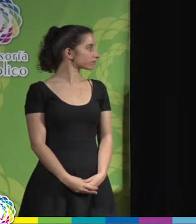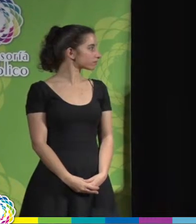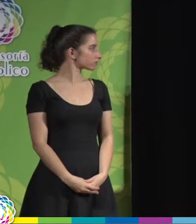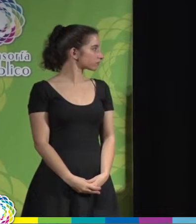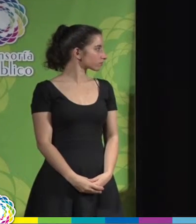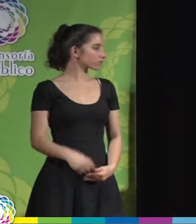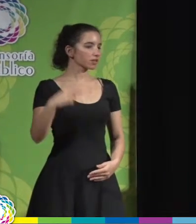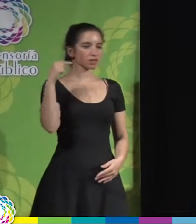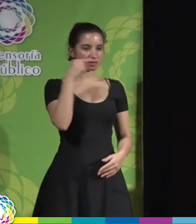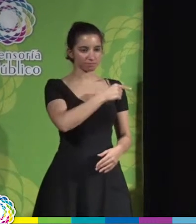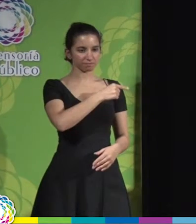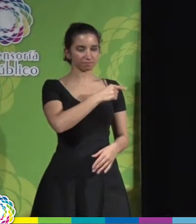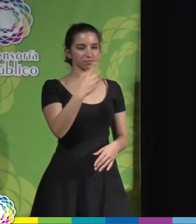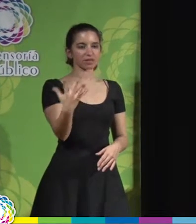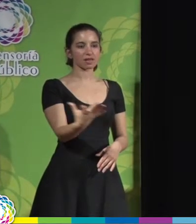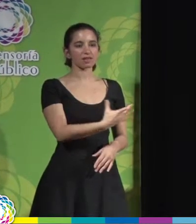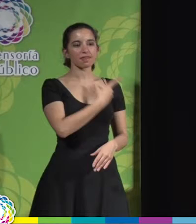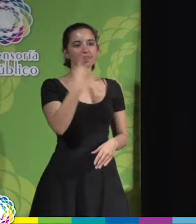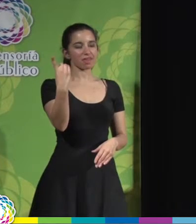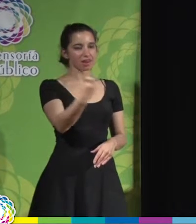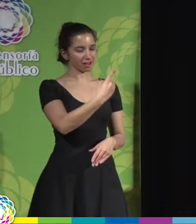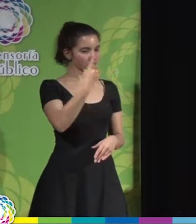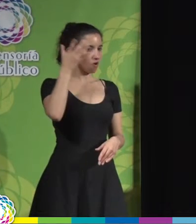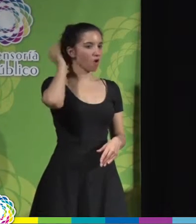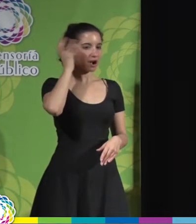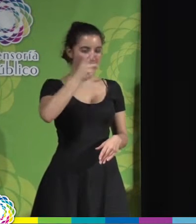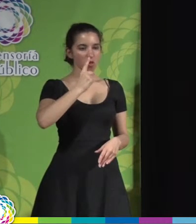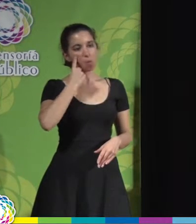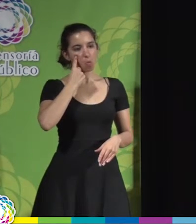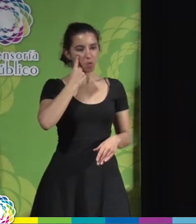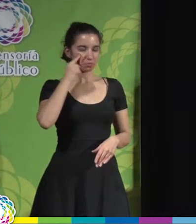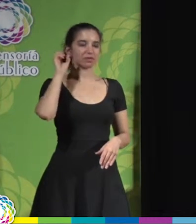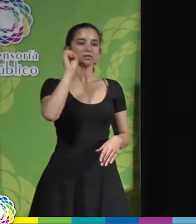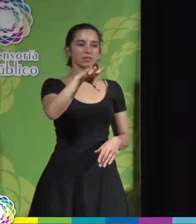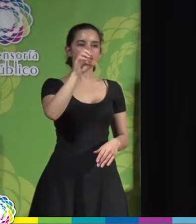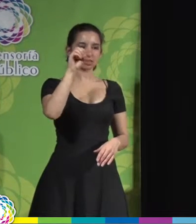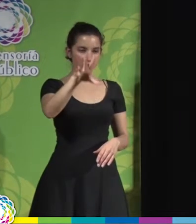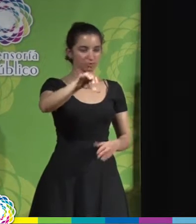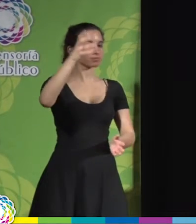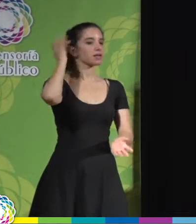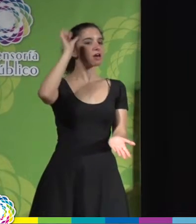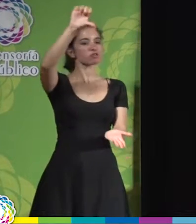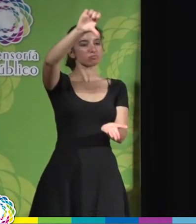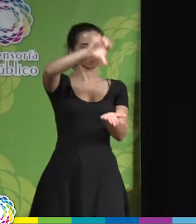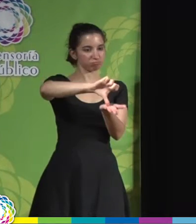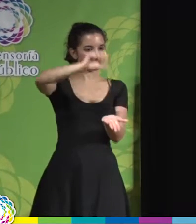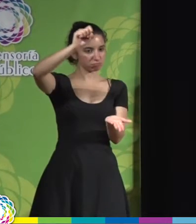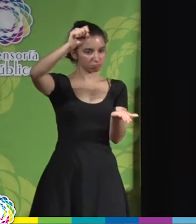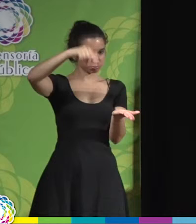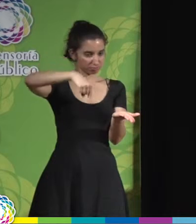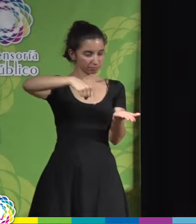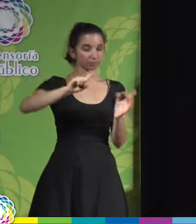aparte de ser el director de la radio municipal que se llama Radio Ciudad, yo soy